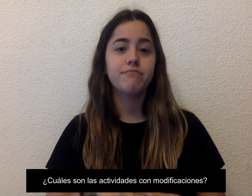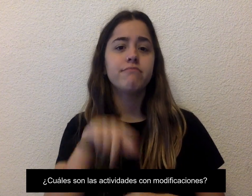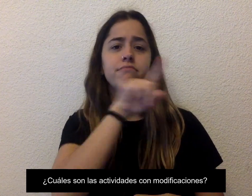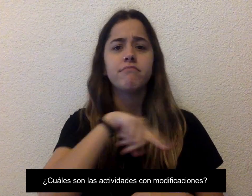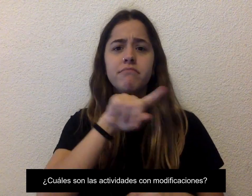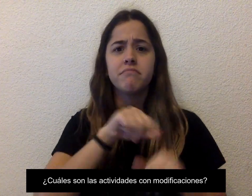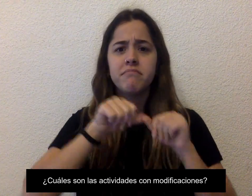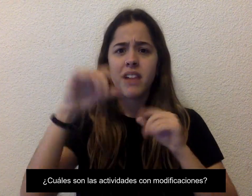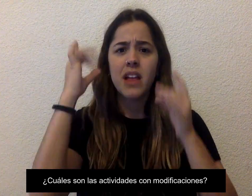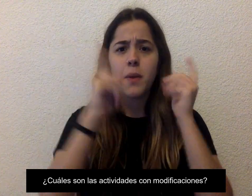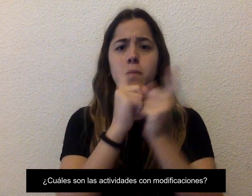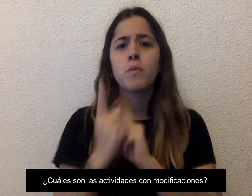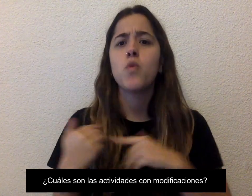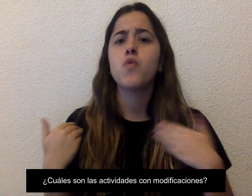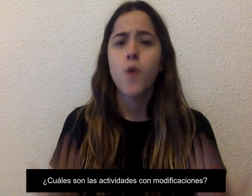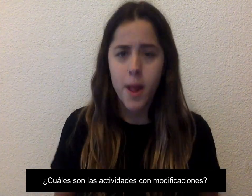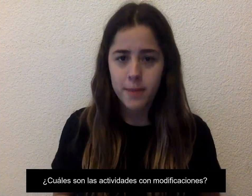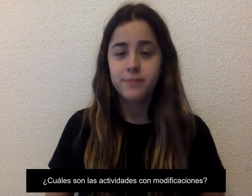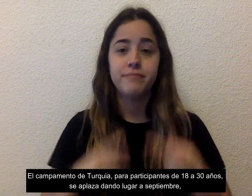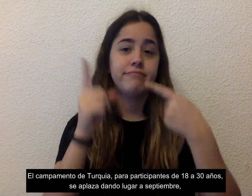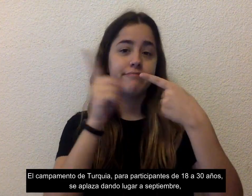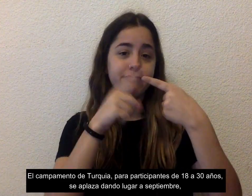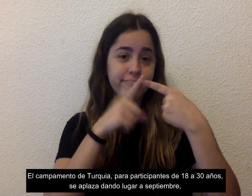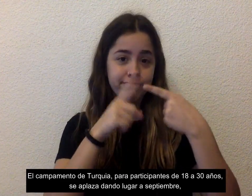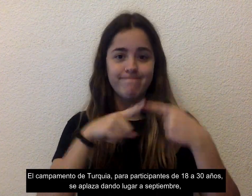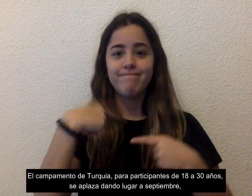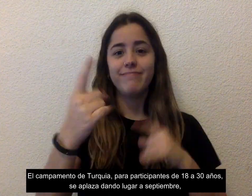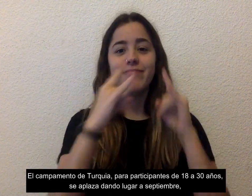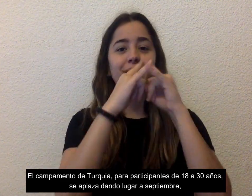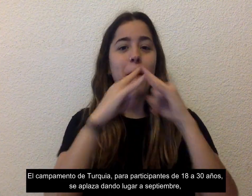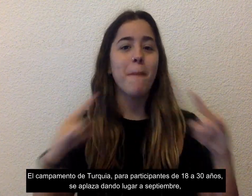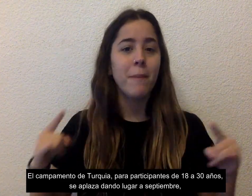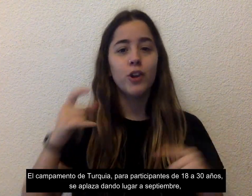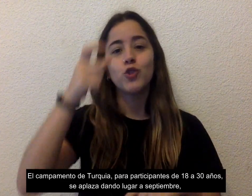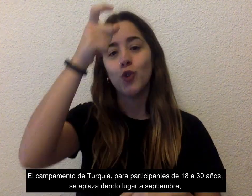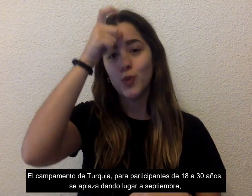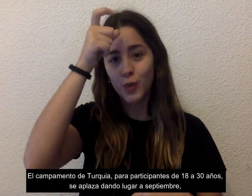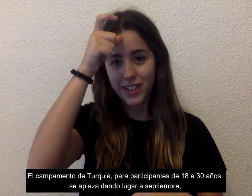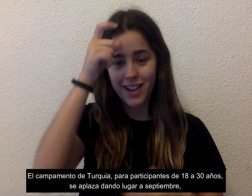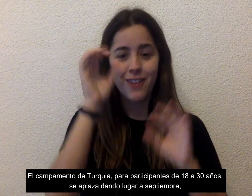Solo dale un poco de tiempo. Ven aquí. Ven.